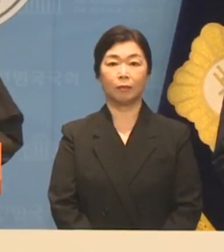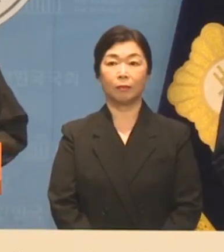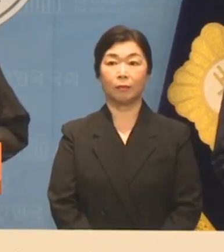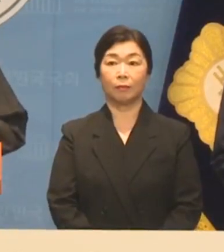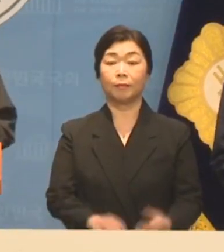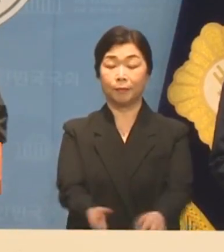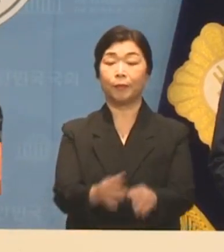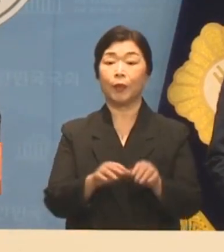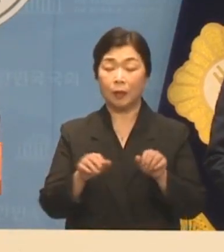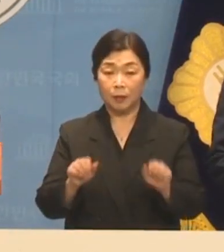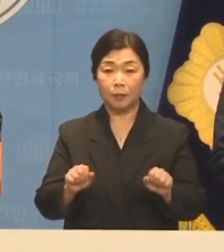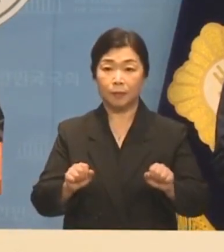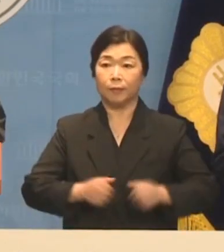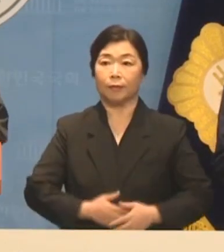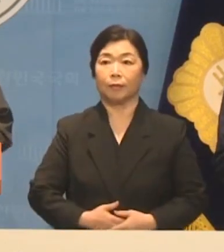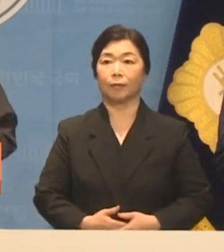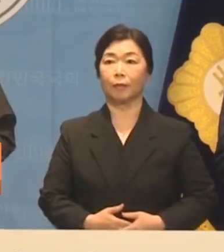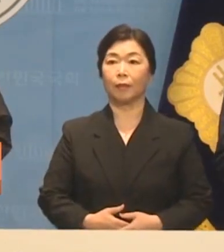네,